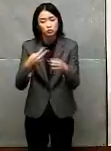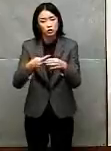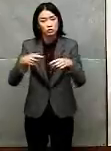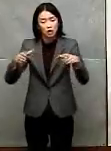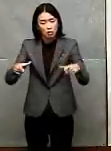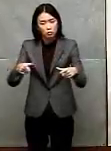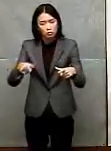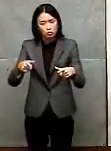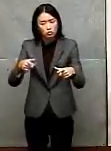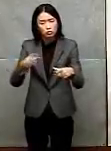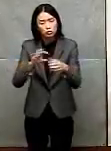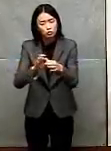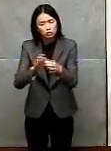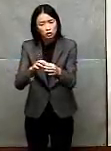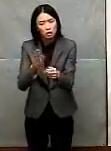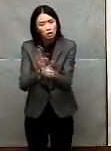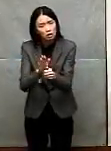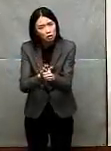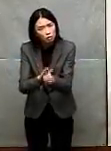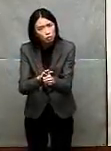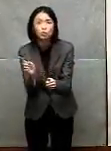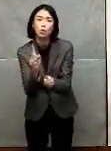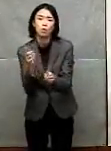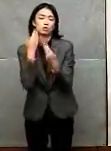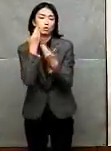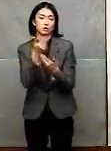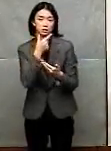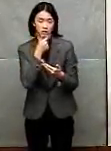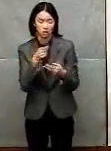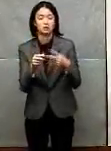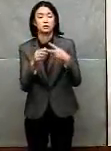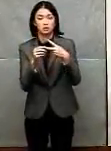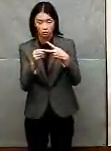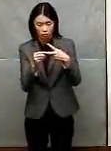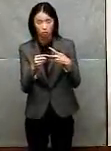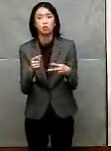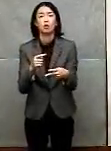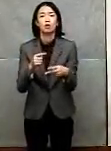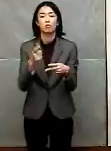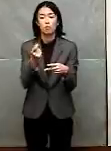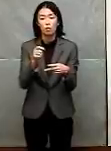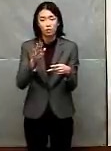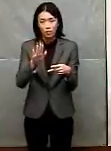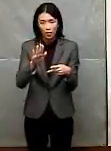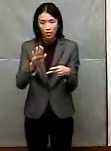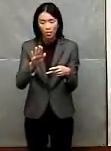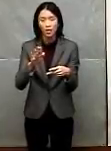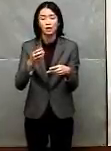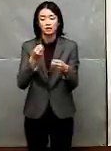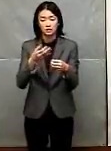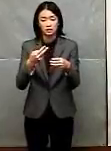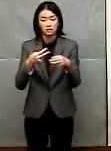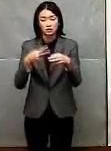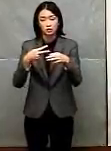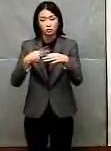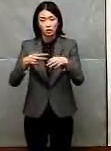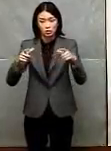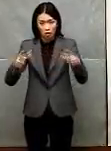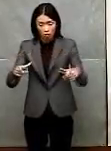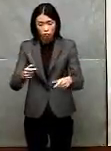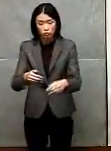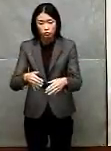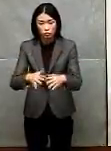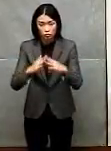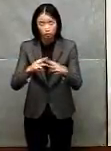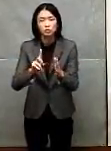のかということが1点と、あとモンテディオ山形の J1 定着など従来より新スタジアム建設に必要